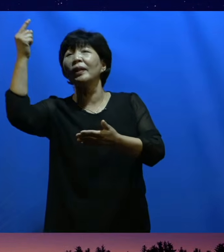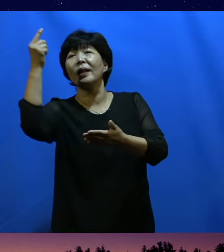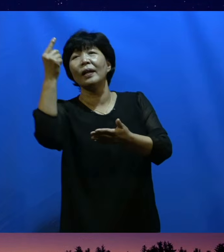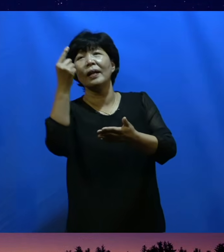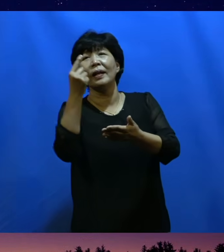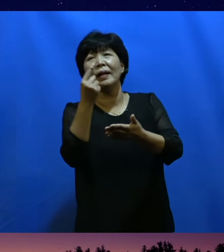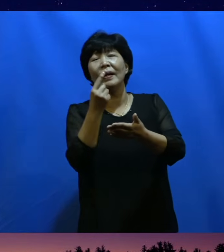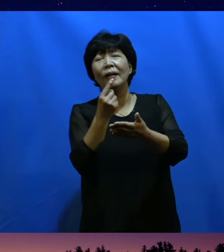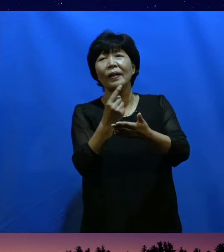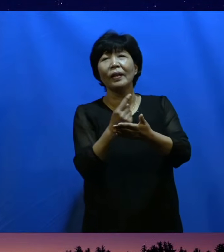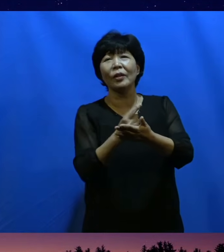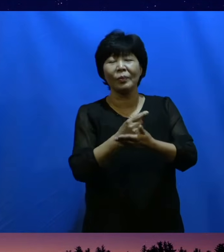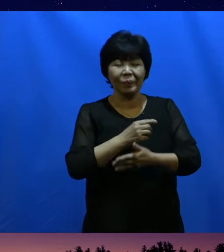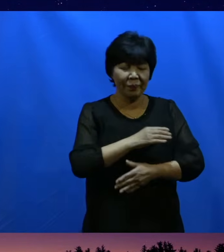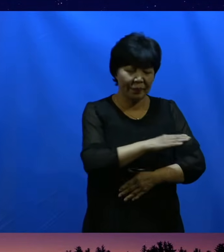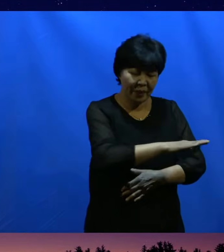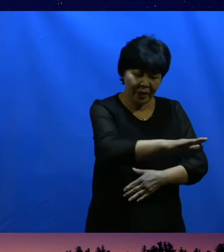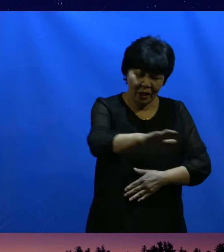오셨네.